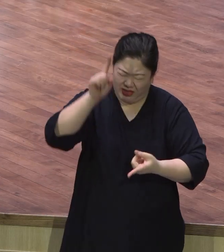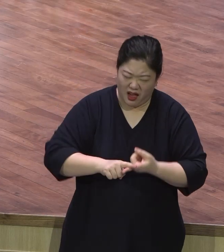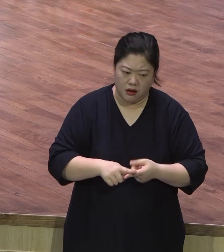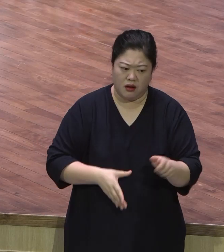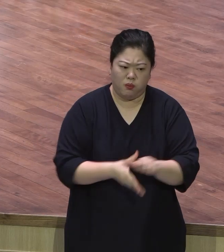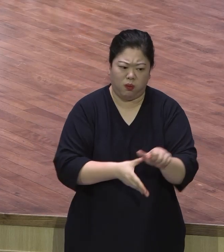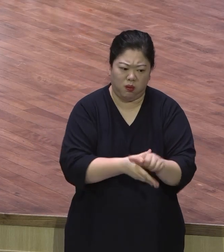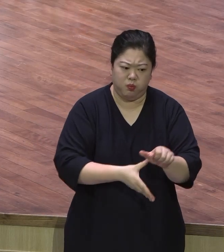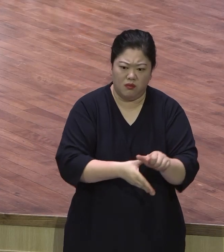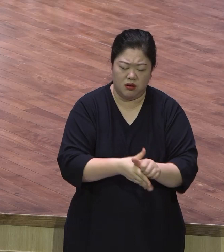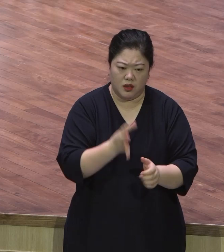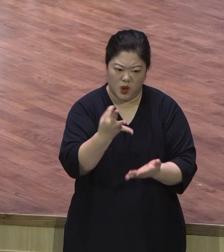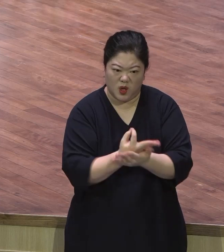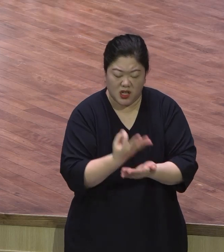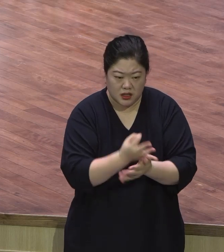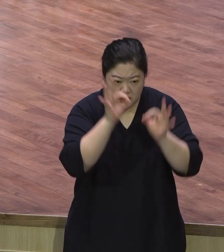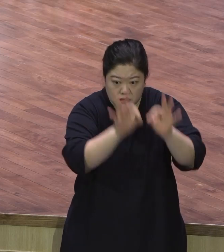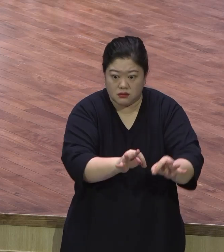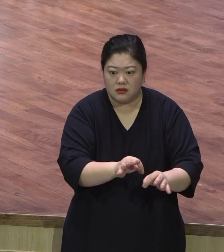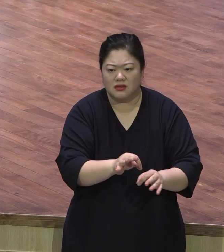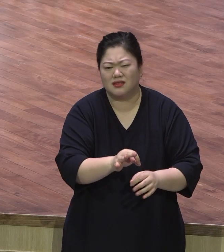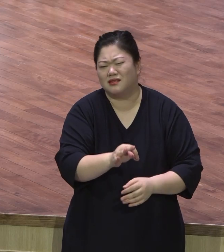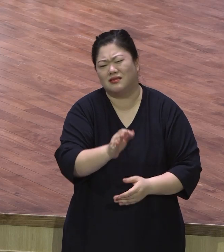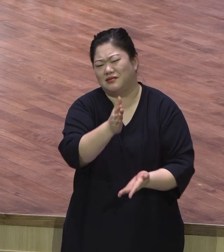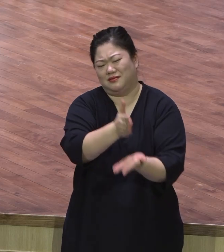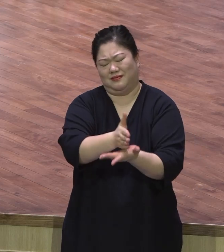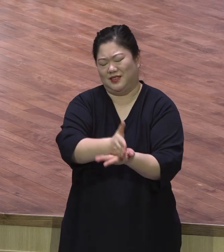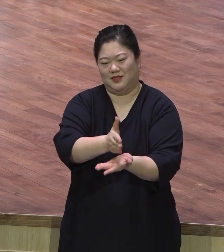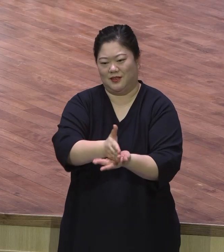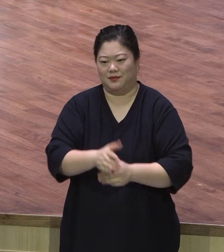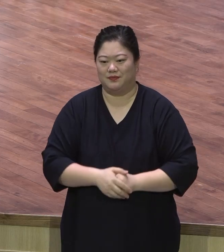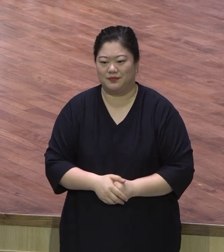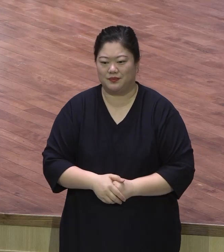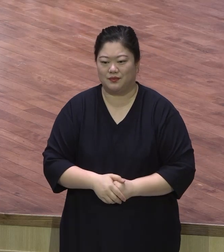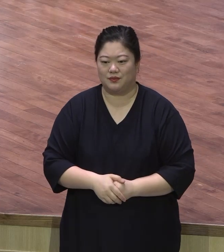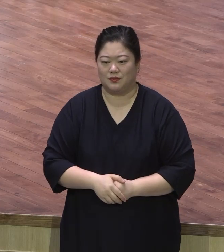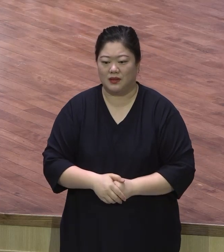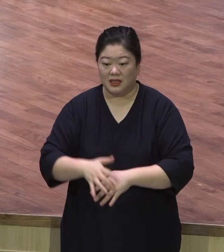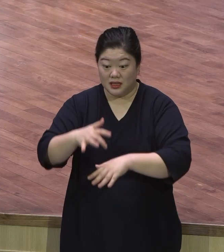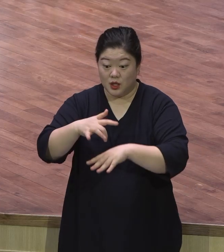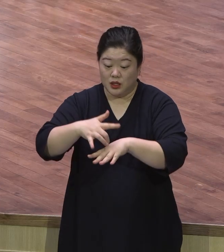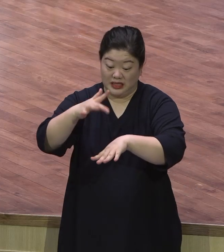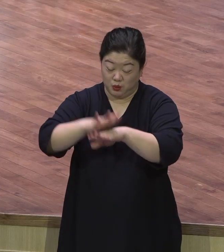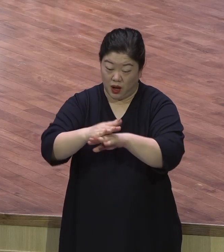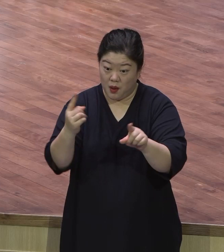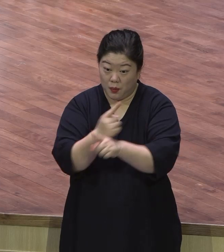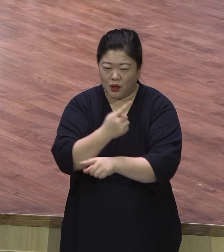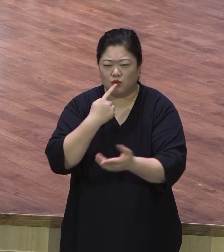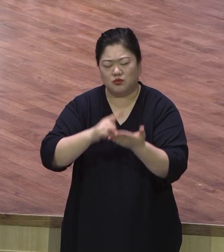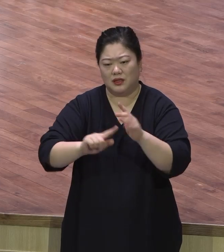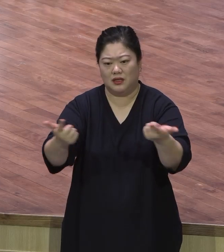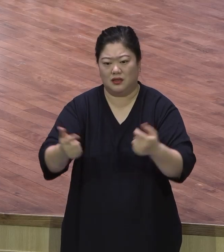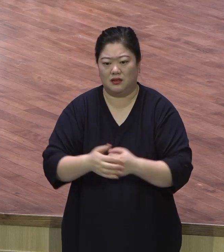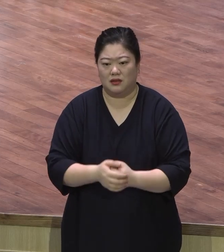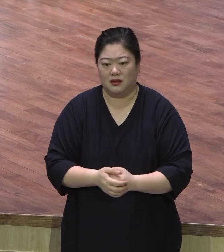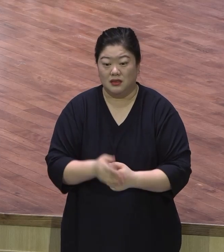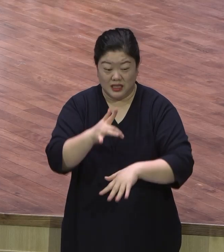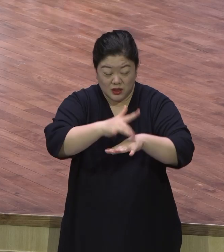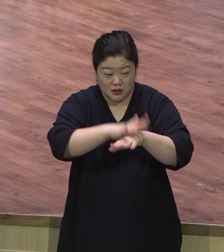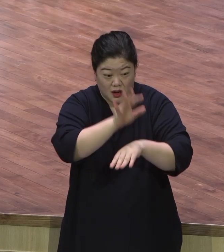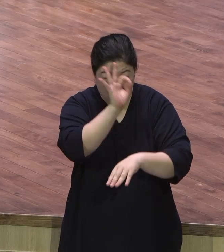그런데 안타깝게도 대부분이 다 그렇게 살아요. 예털이 안 깨져. 예털, 예털, 예털이 간단하게 말하면 돈 문제입니다.